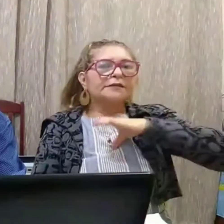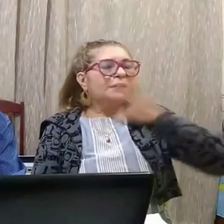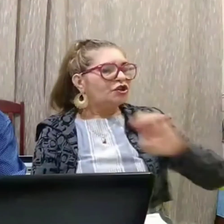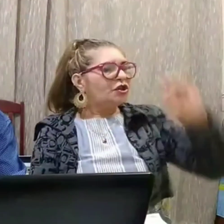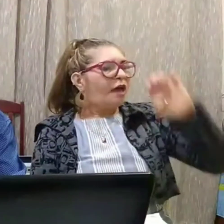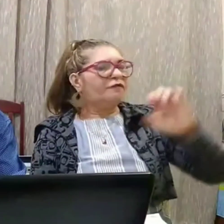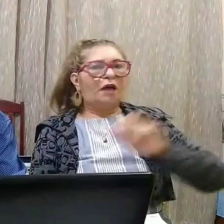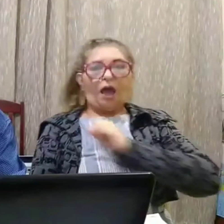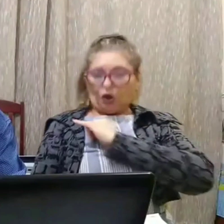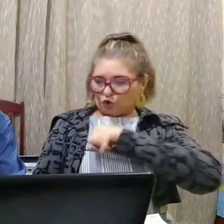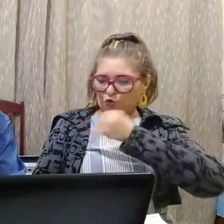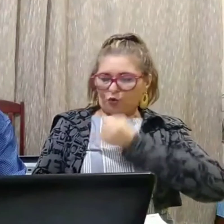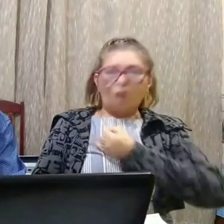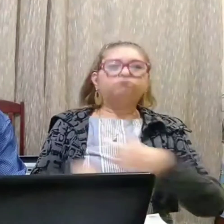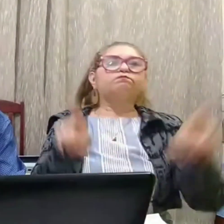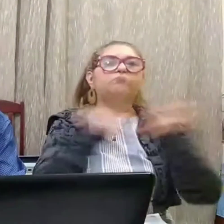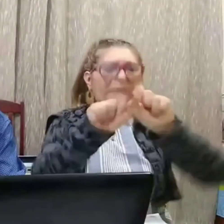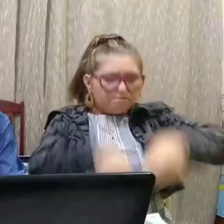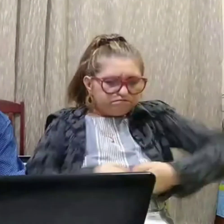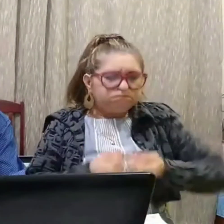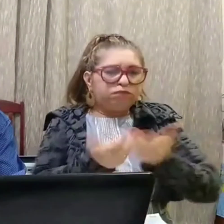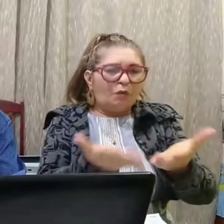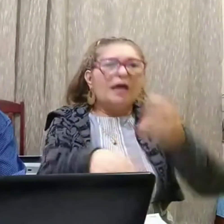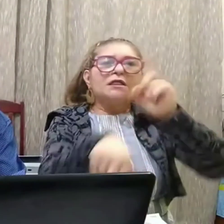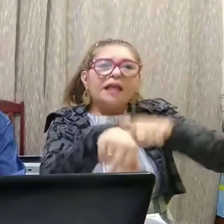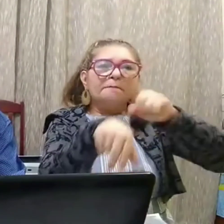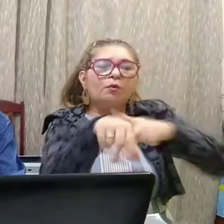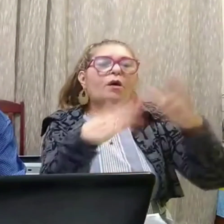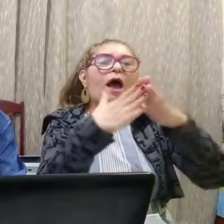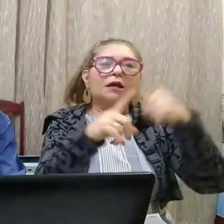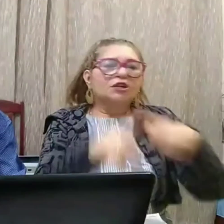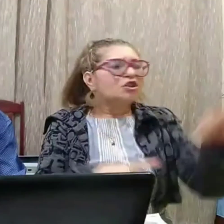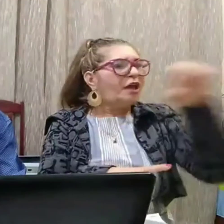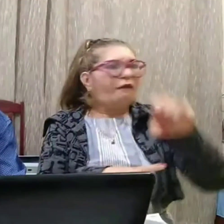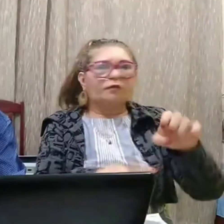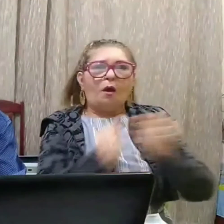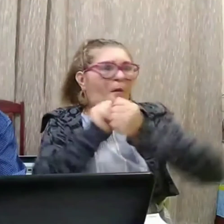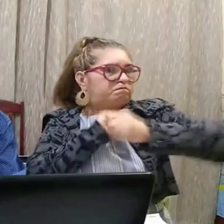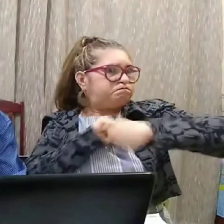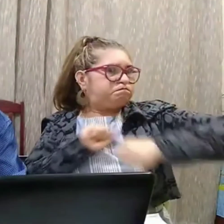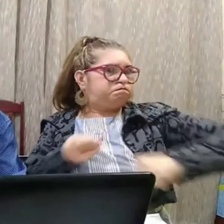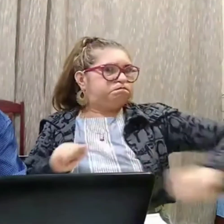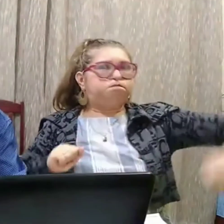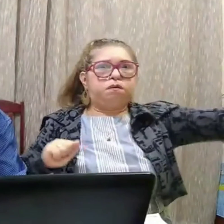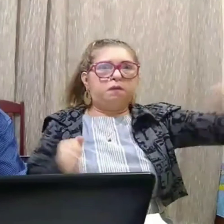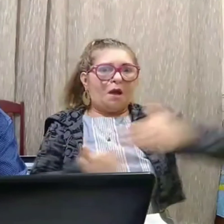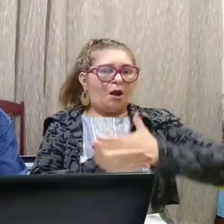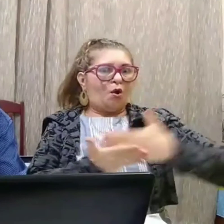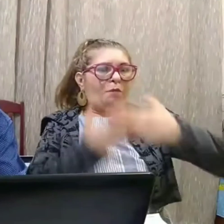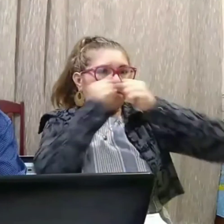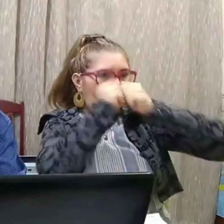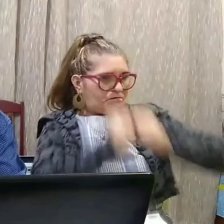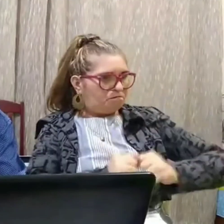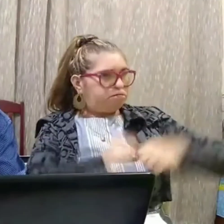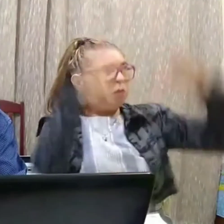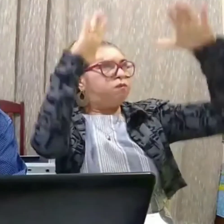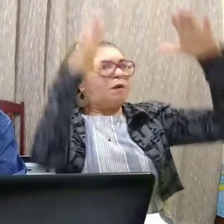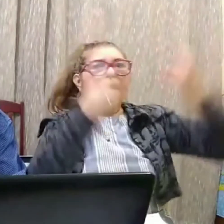João foi mais um que dedicou tempo àquela igreja. Ou seja, ela teve um início muito